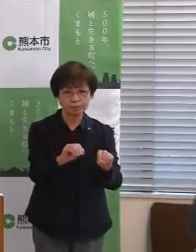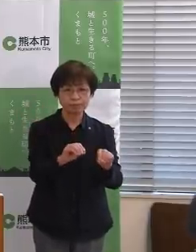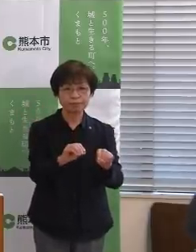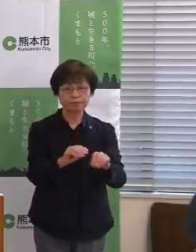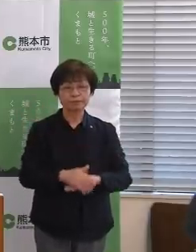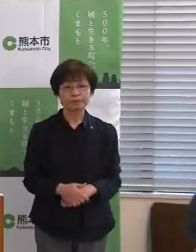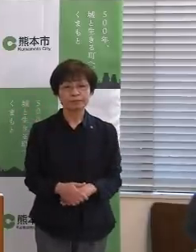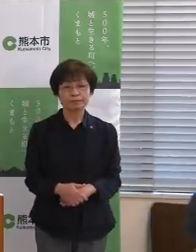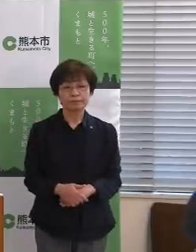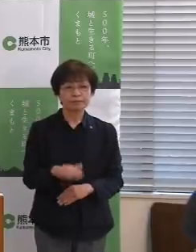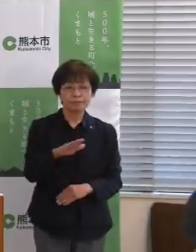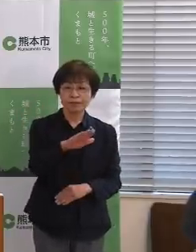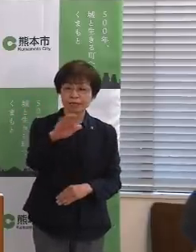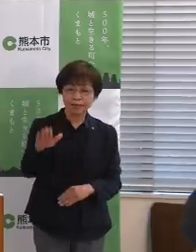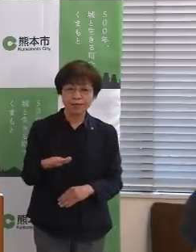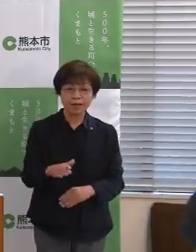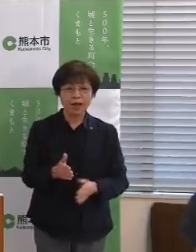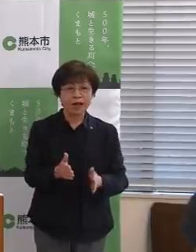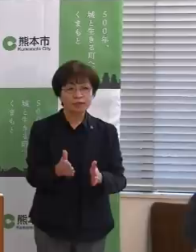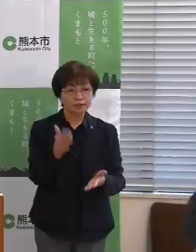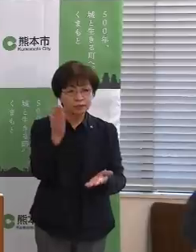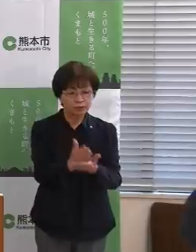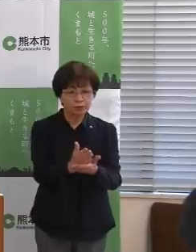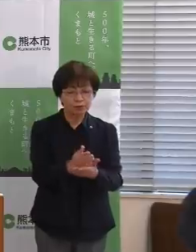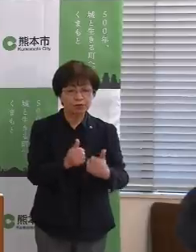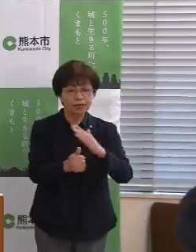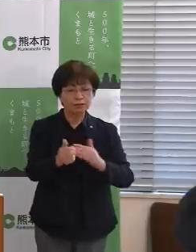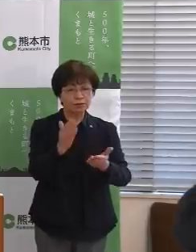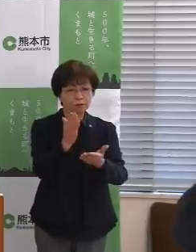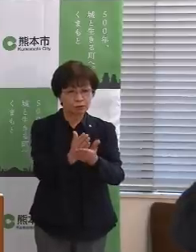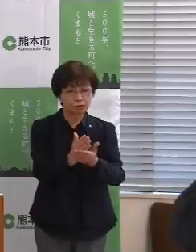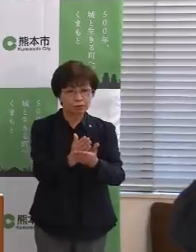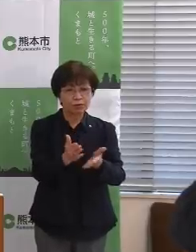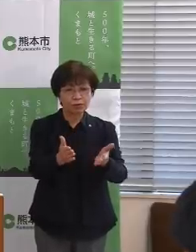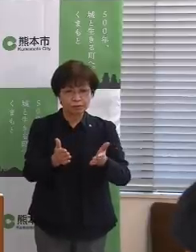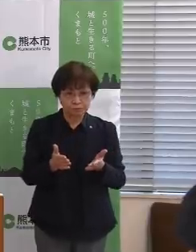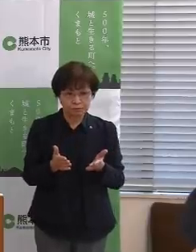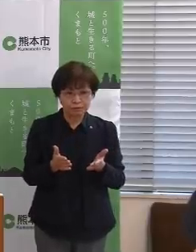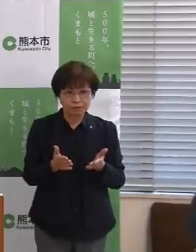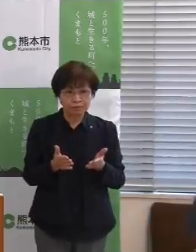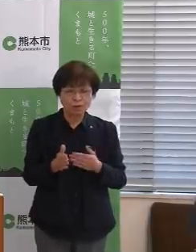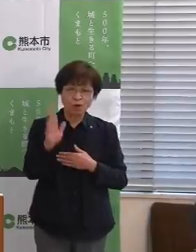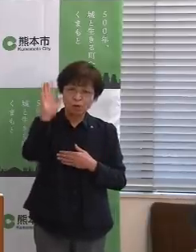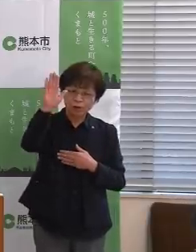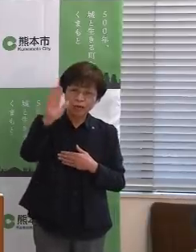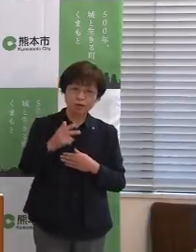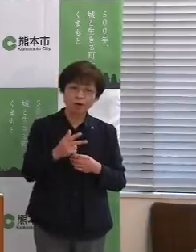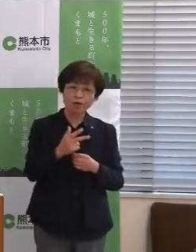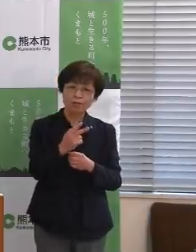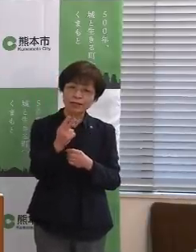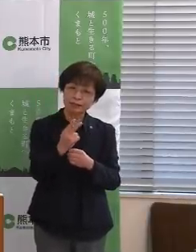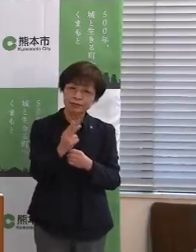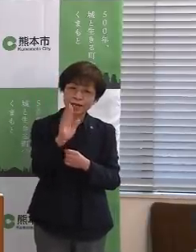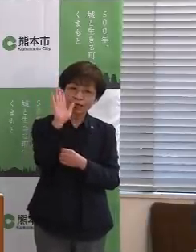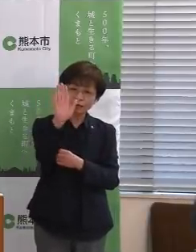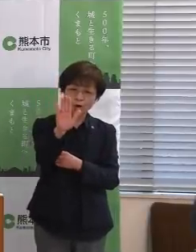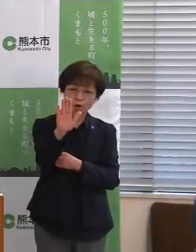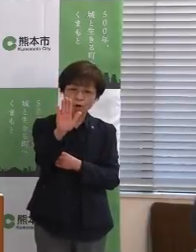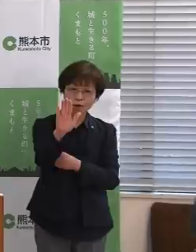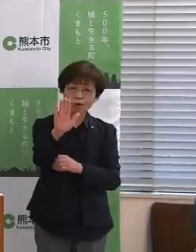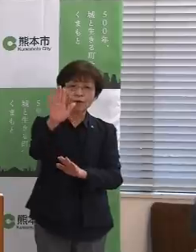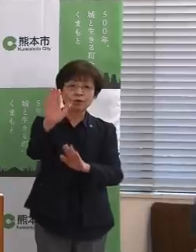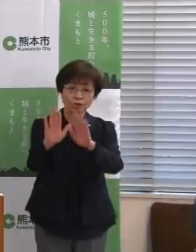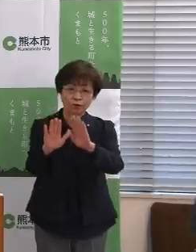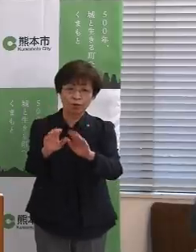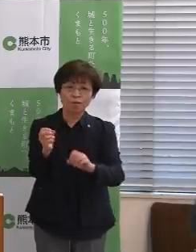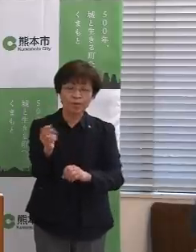ります。皆様が自粛をしていただければいただけるほどですね、このあと2週間後のですね、あるいはその